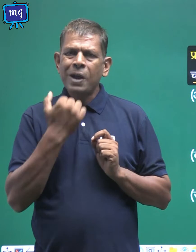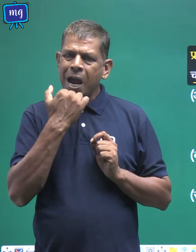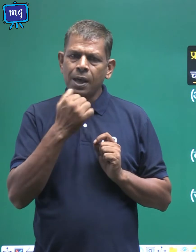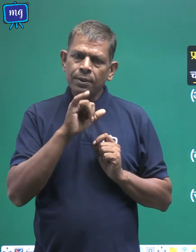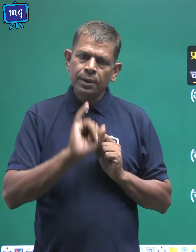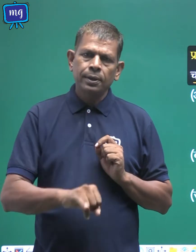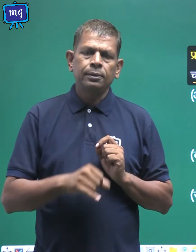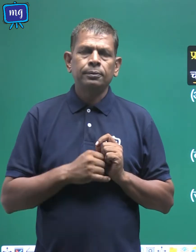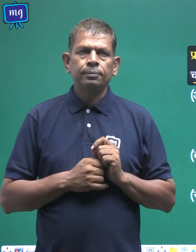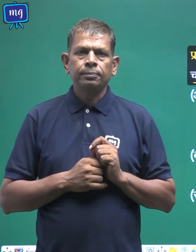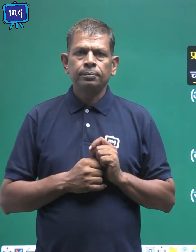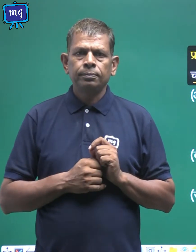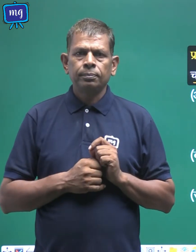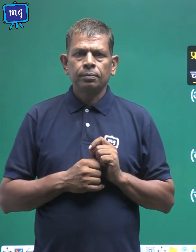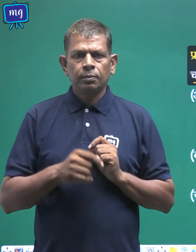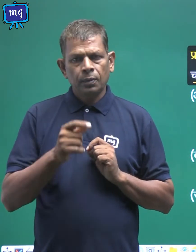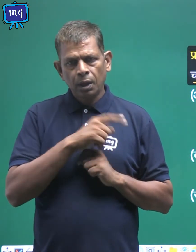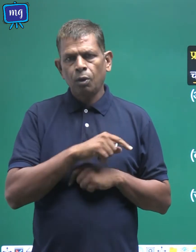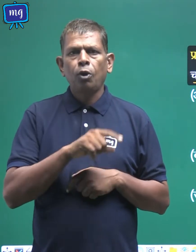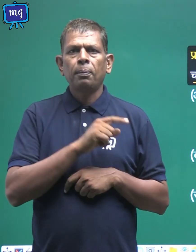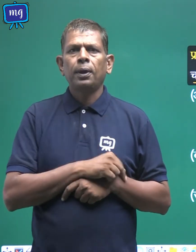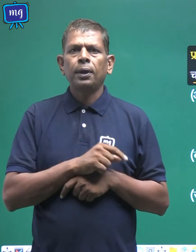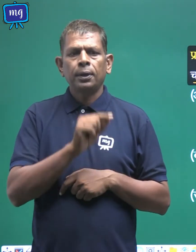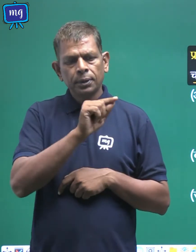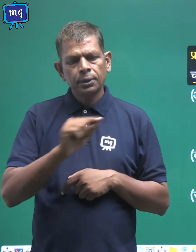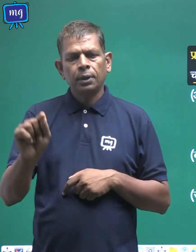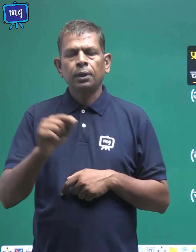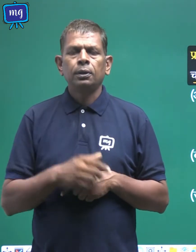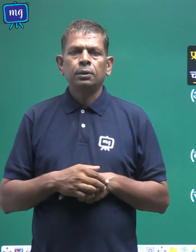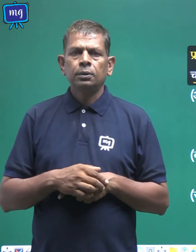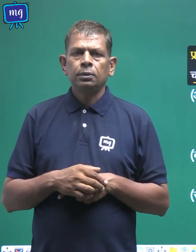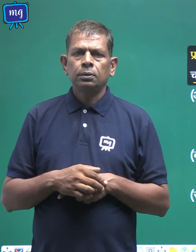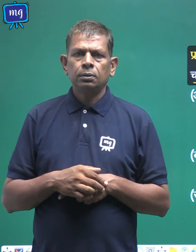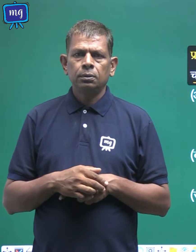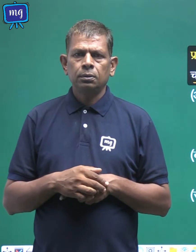असत्य। हमें उस पर निशान लगाना है।